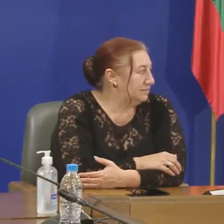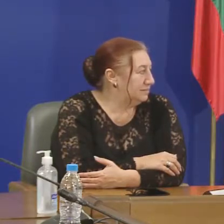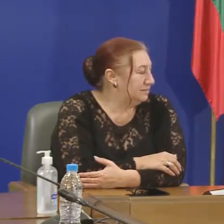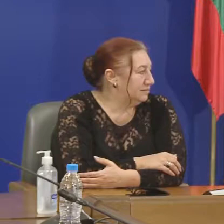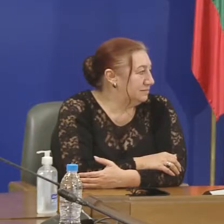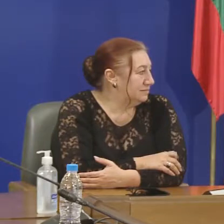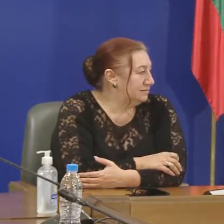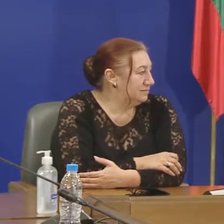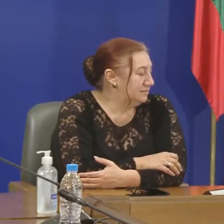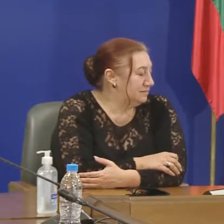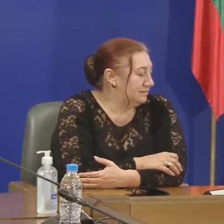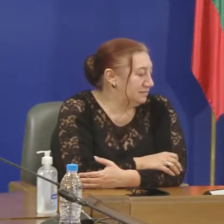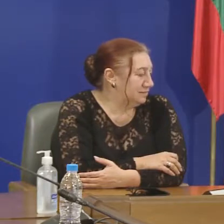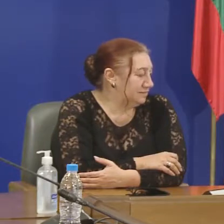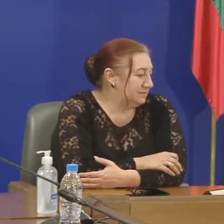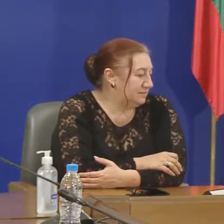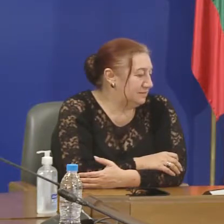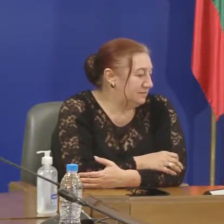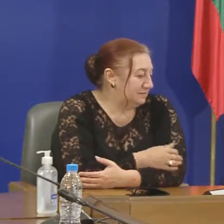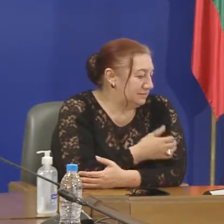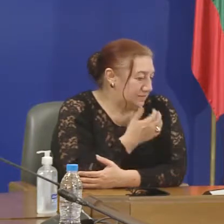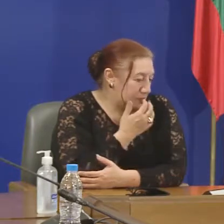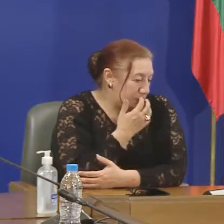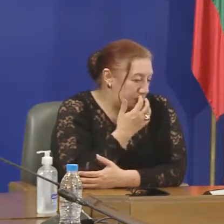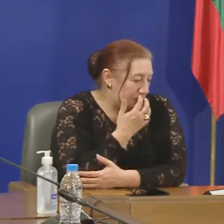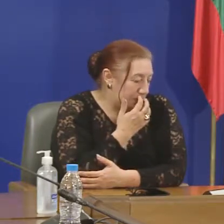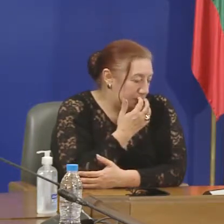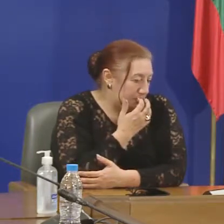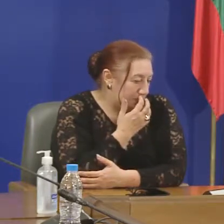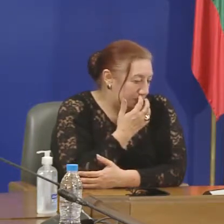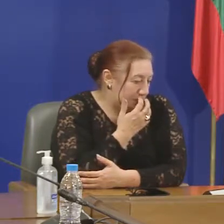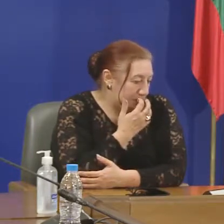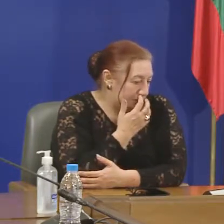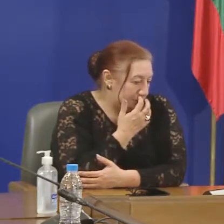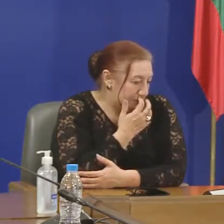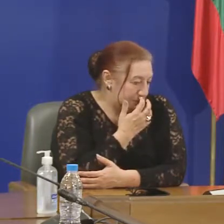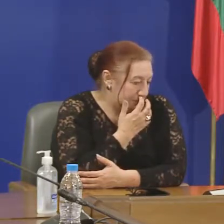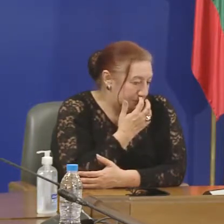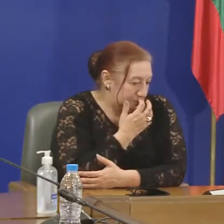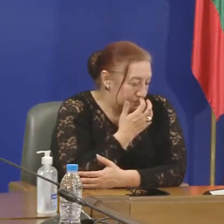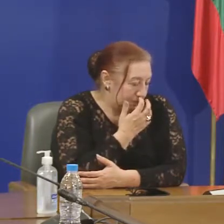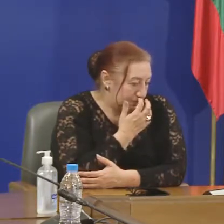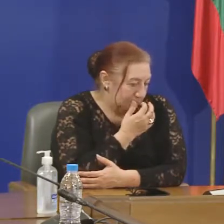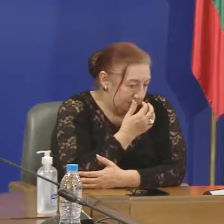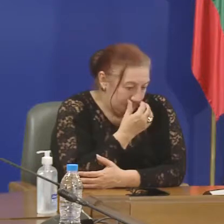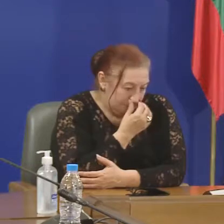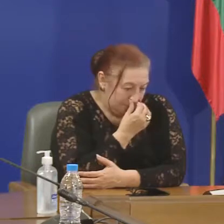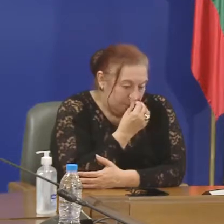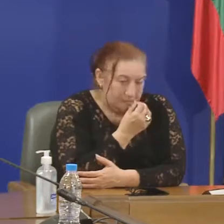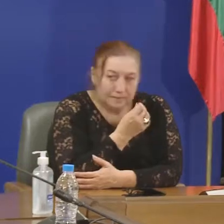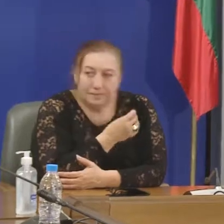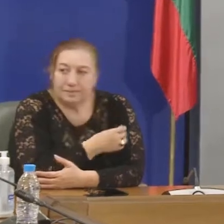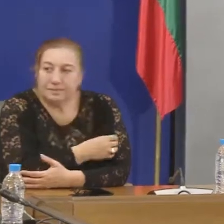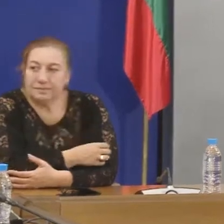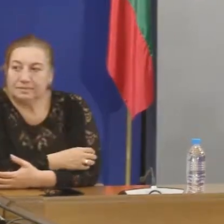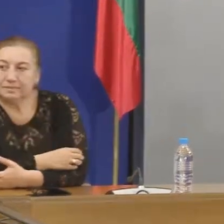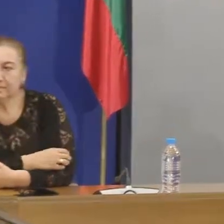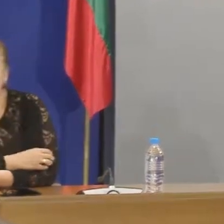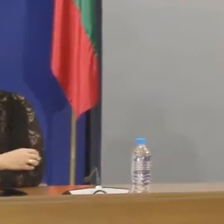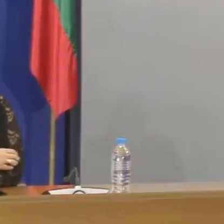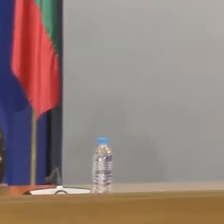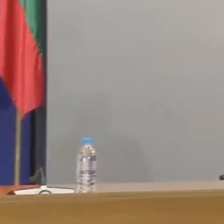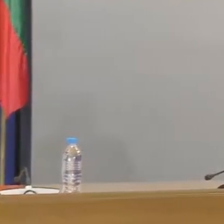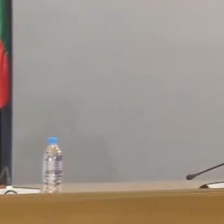ни притеснява, е хода на кривите, които виждате тук, това е